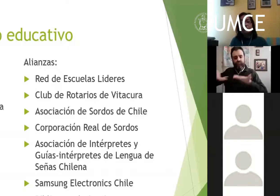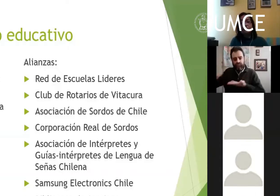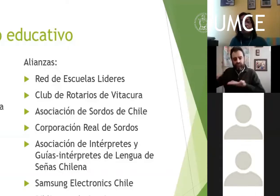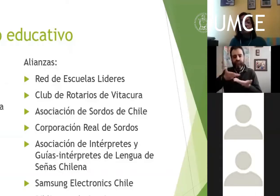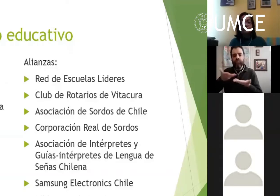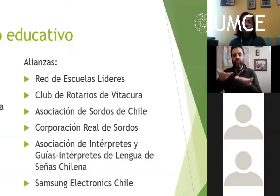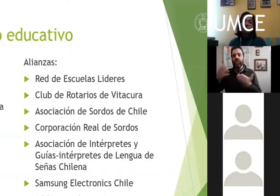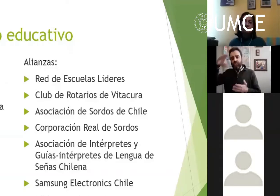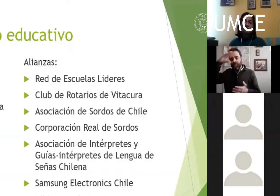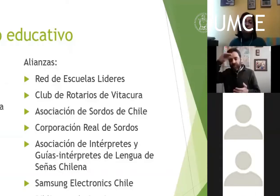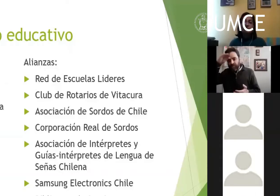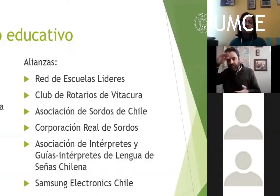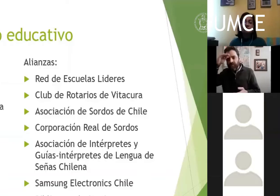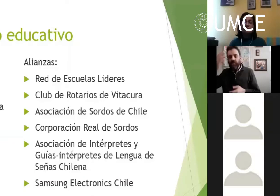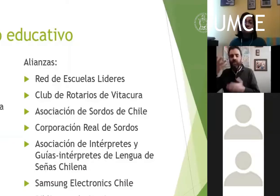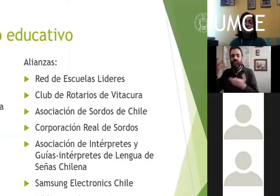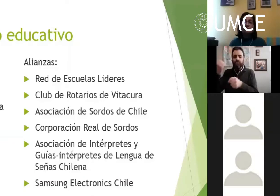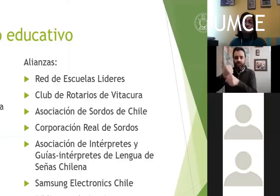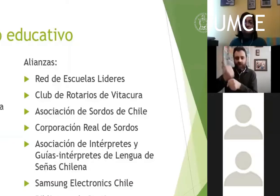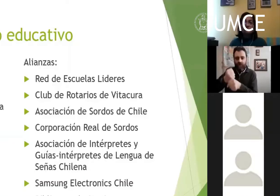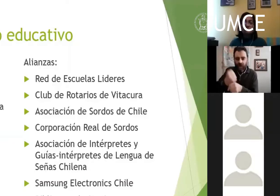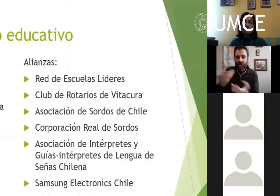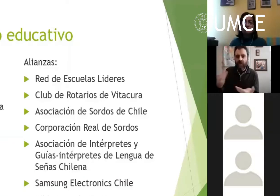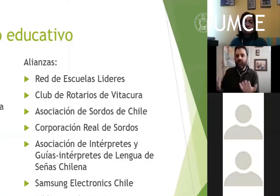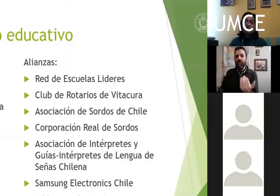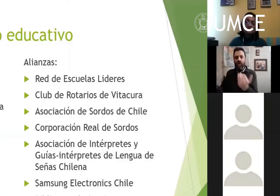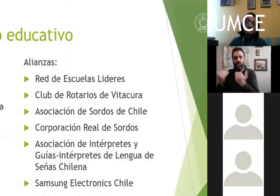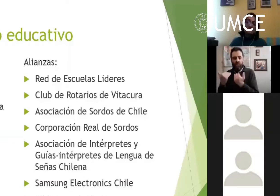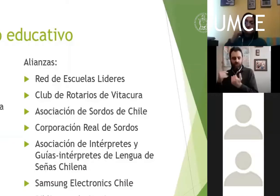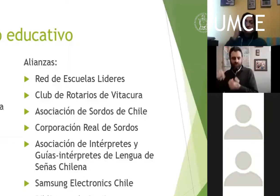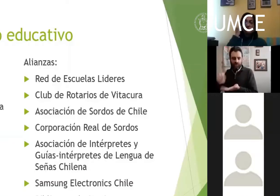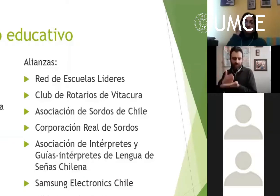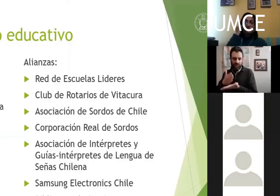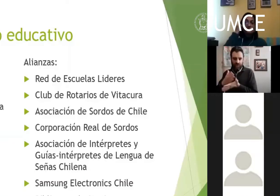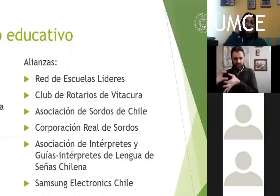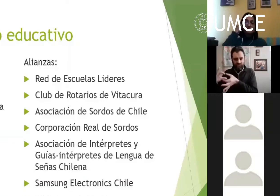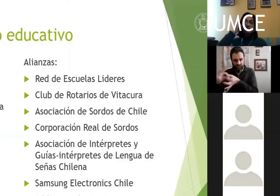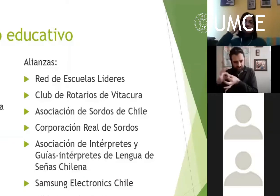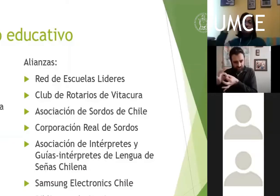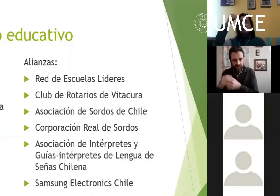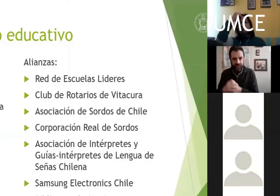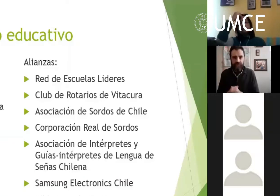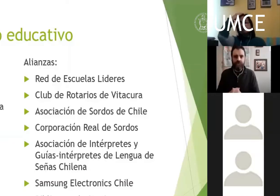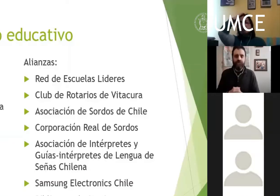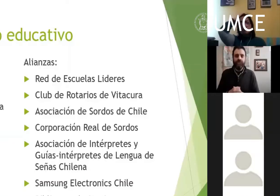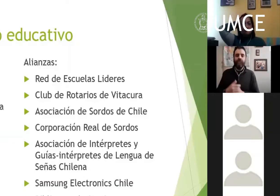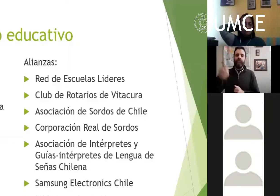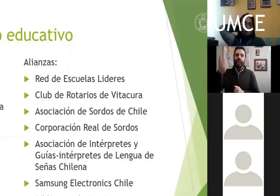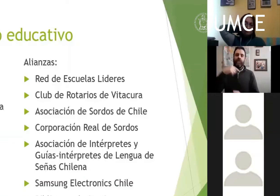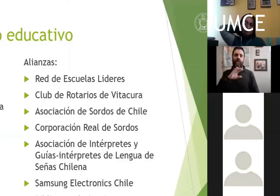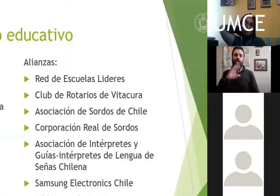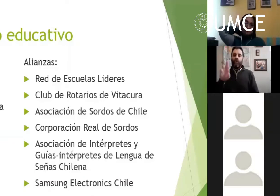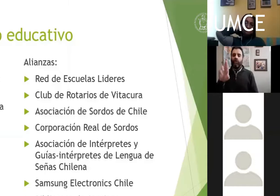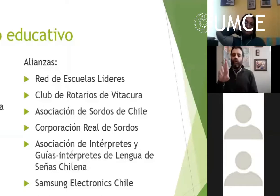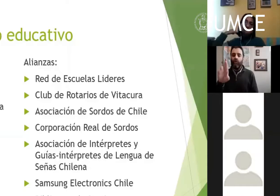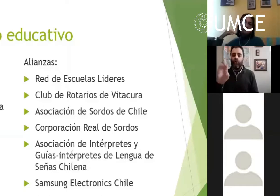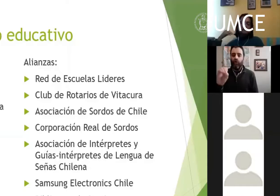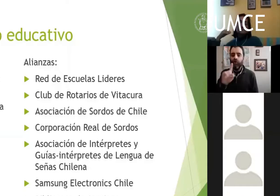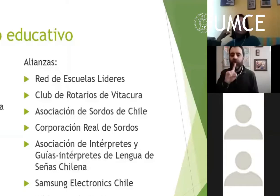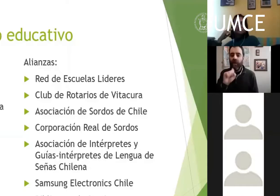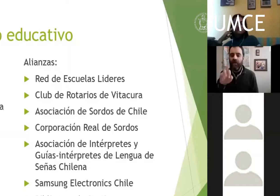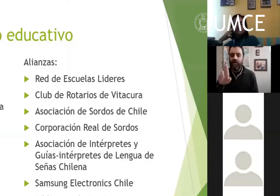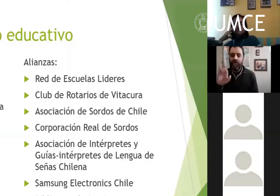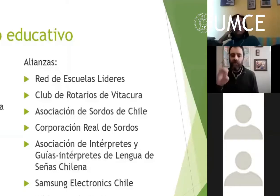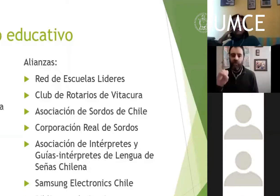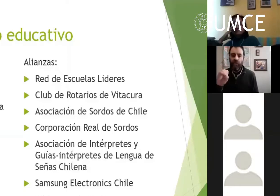Hay diferentes escuelas y compartimos entre sí nuestra experiencia, el trabajo, el apoyo que se realiza aquí en la escuela.